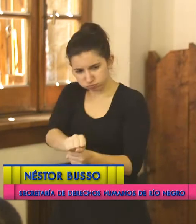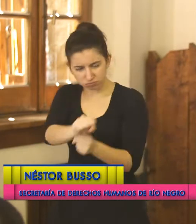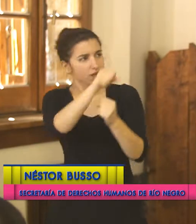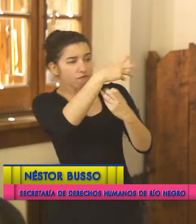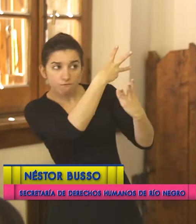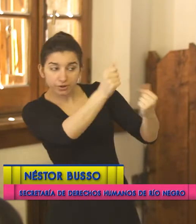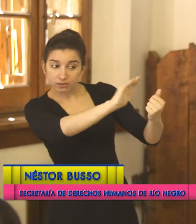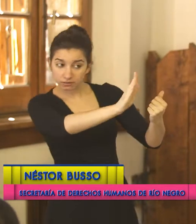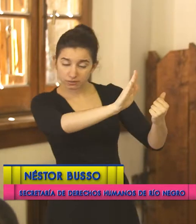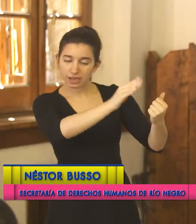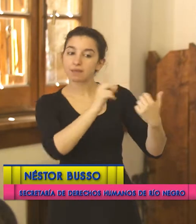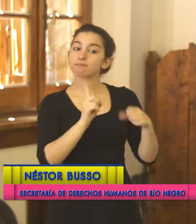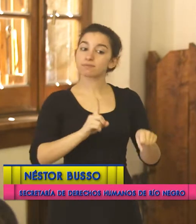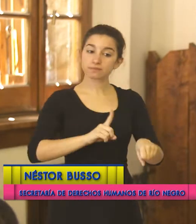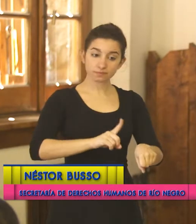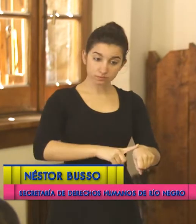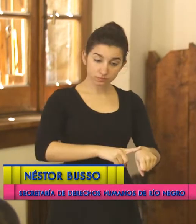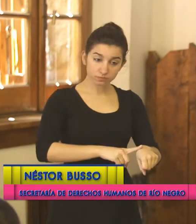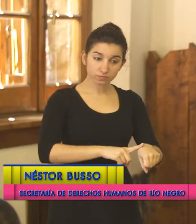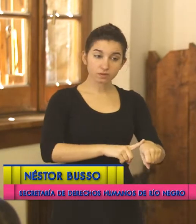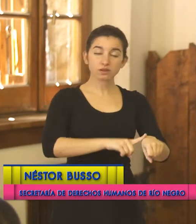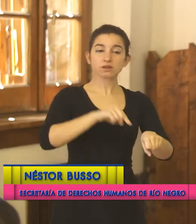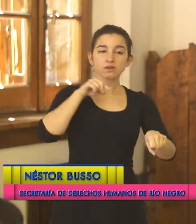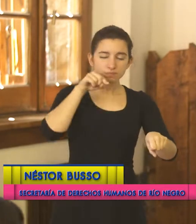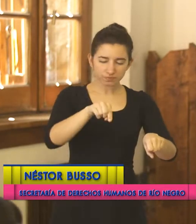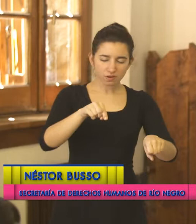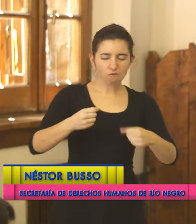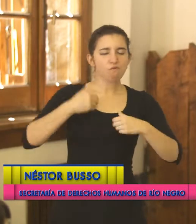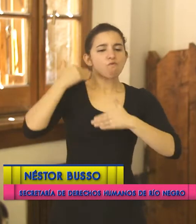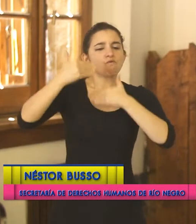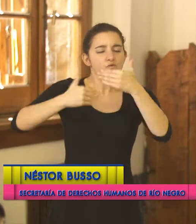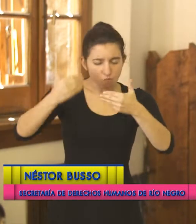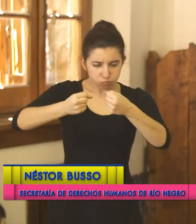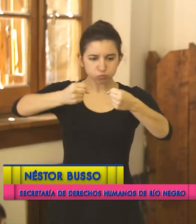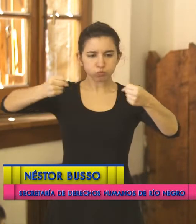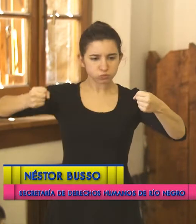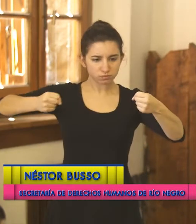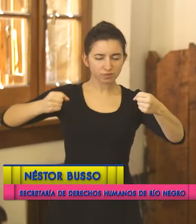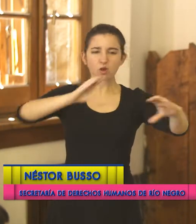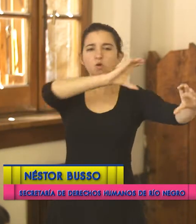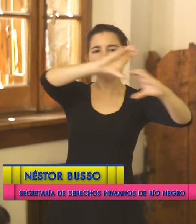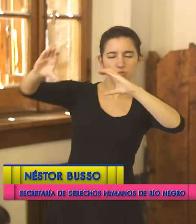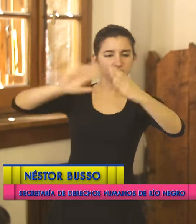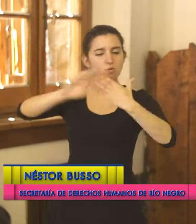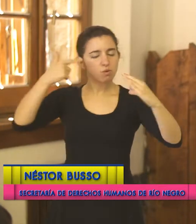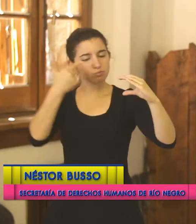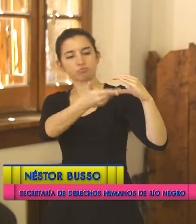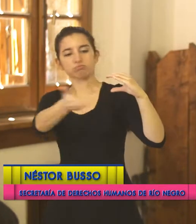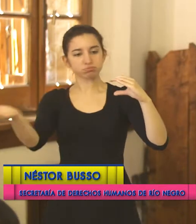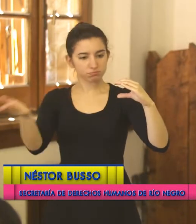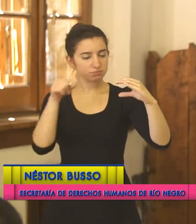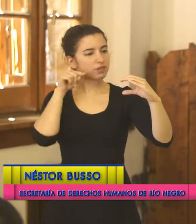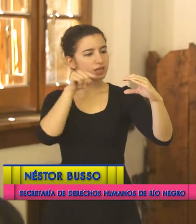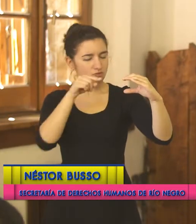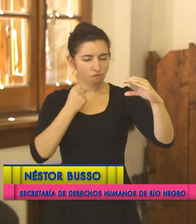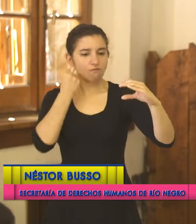pero también promover y fortalecer un nuevo modelo de comunicación que